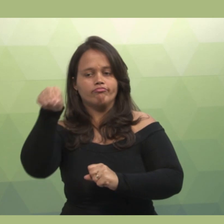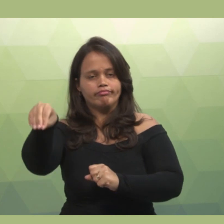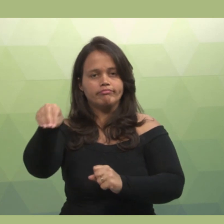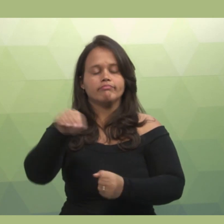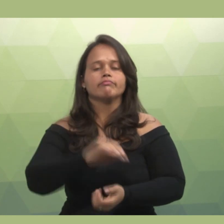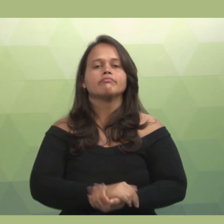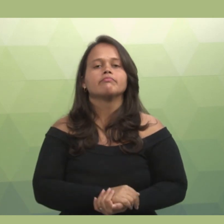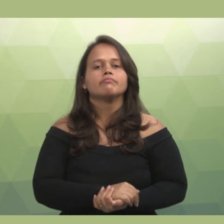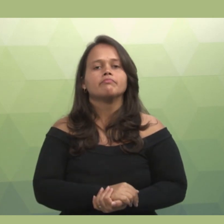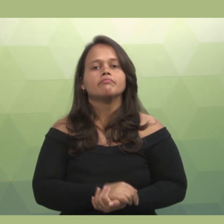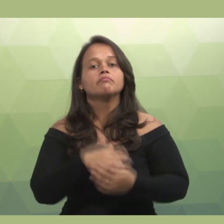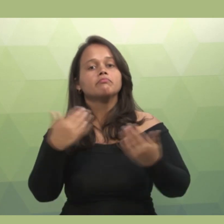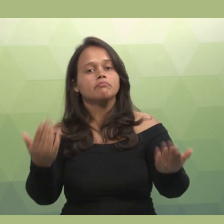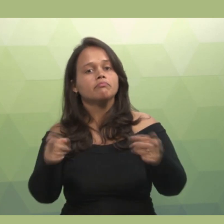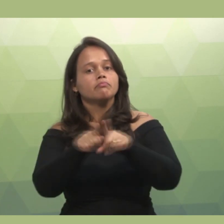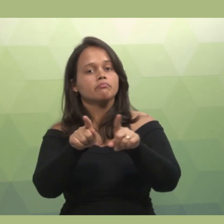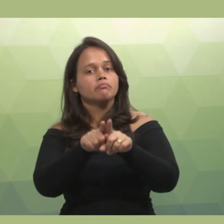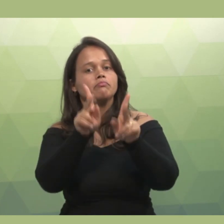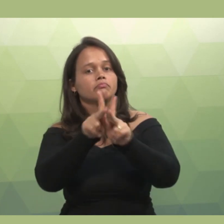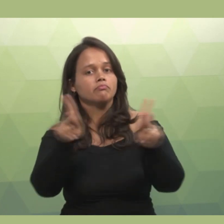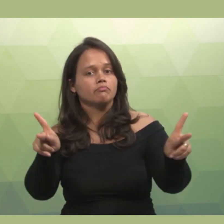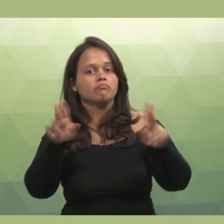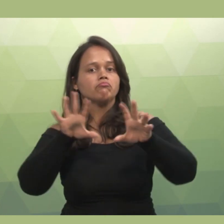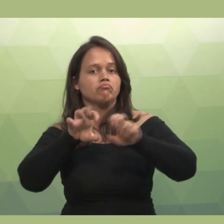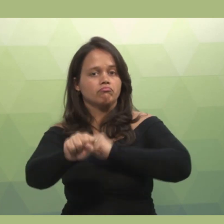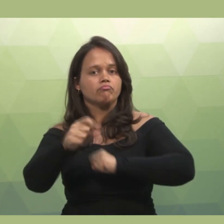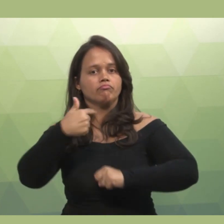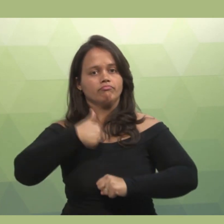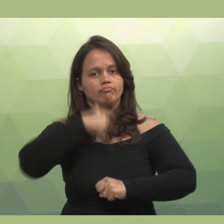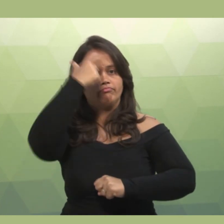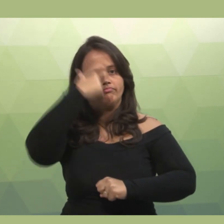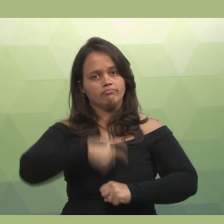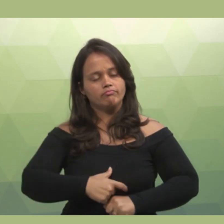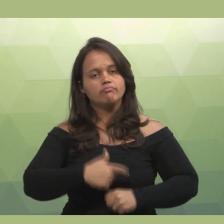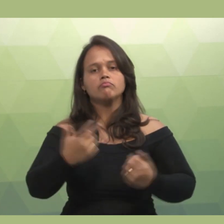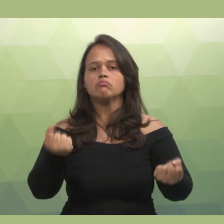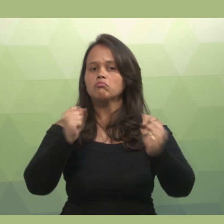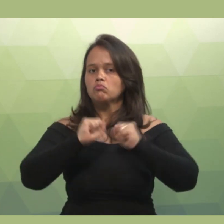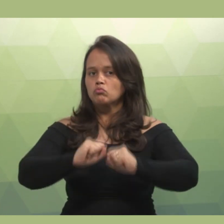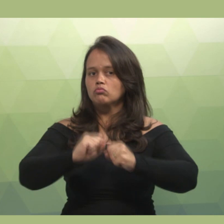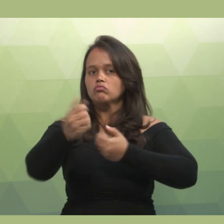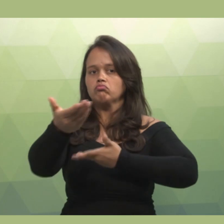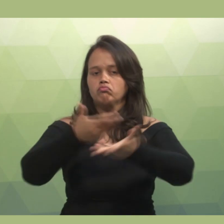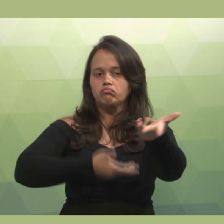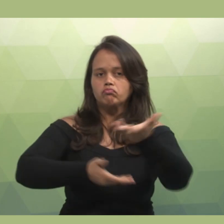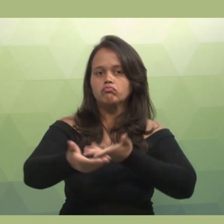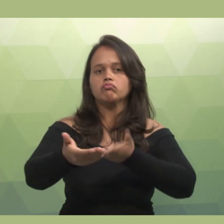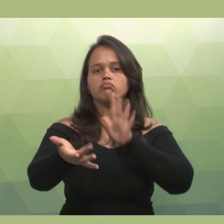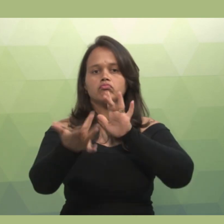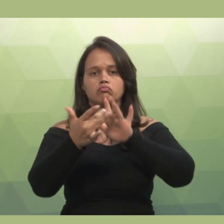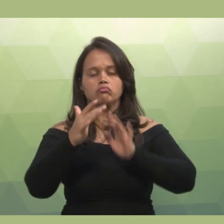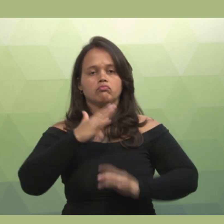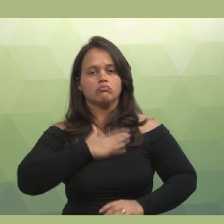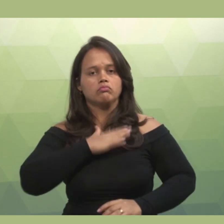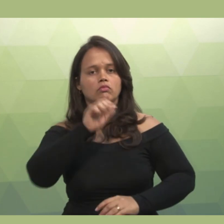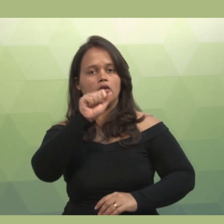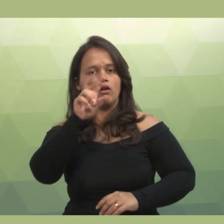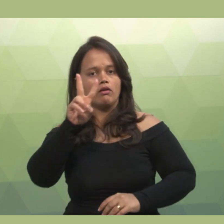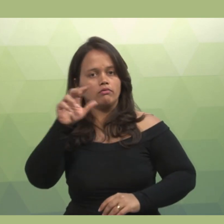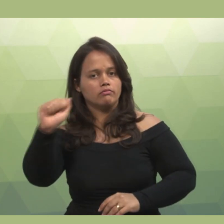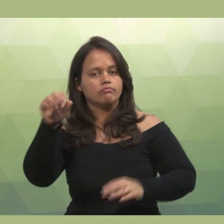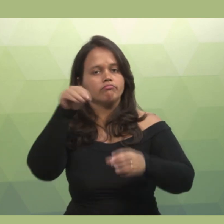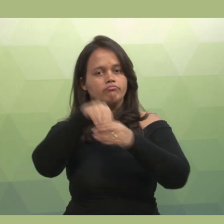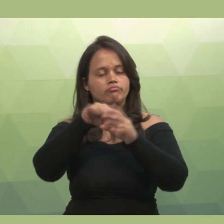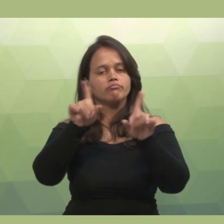aprendizagem. Além da professora formadora, que sou eu, comigo também vocês podem entrar em contato pelo ambiente virtual